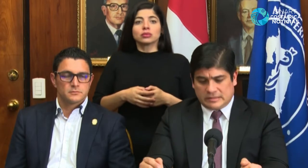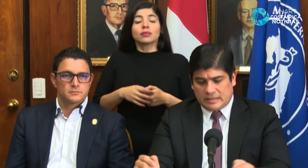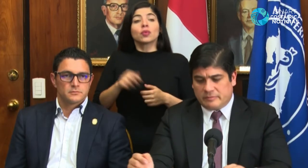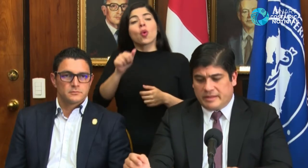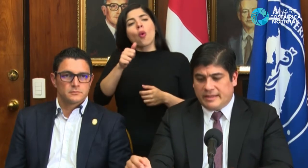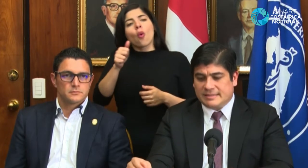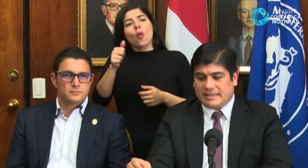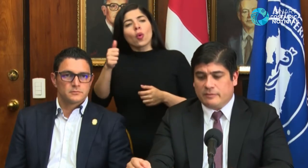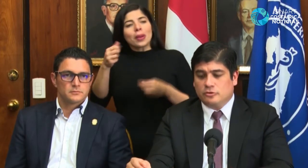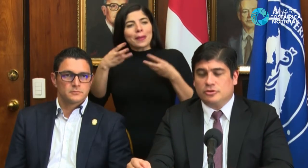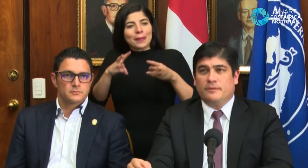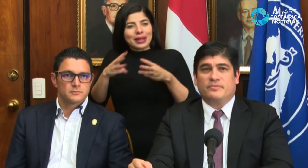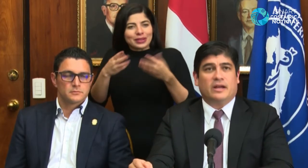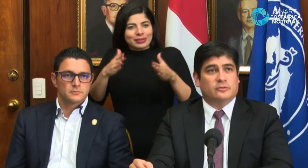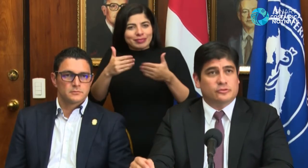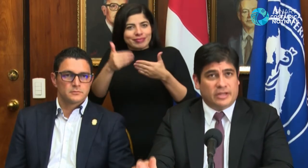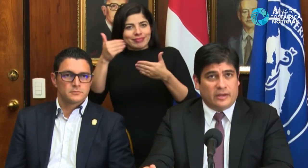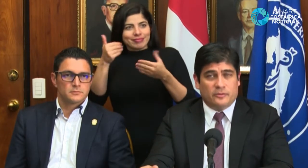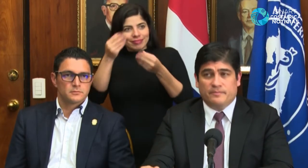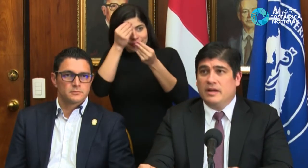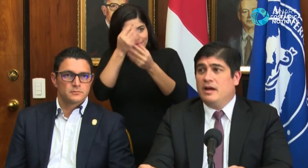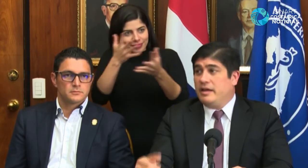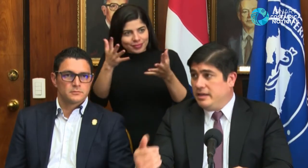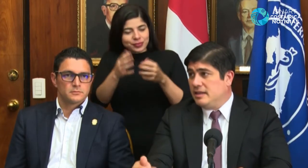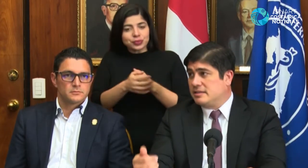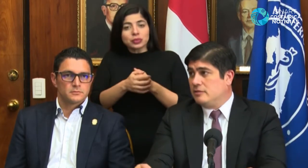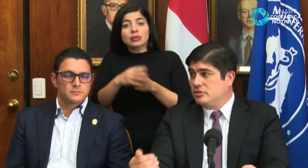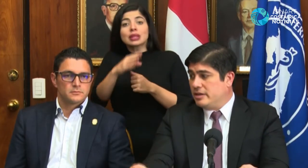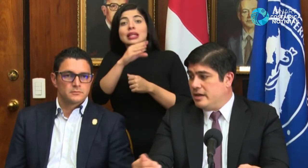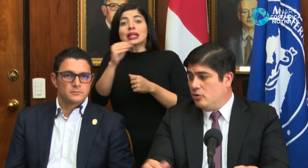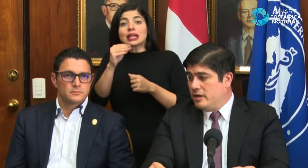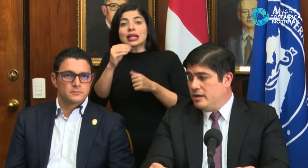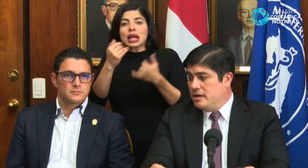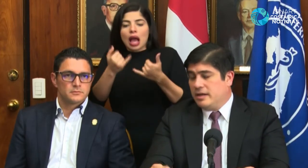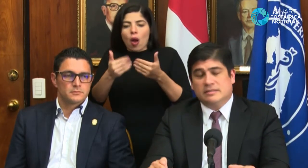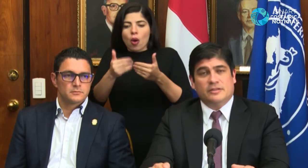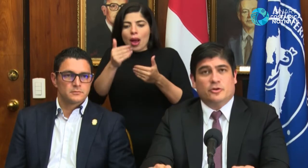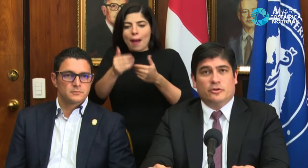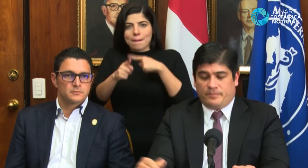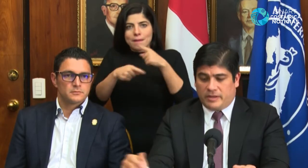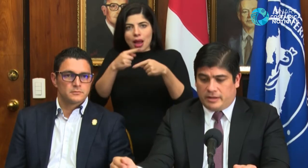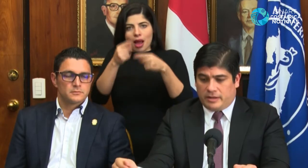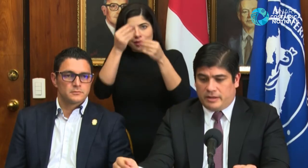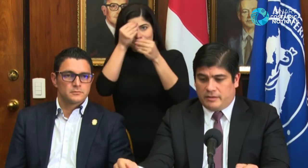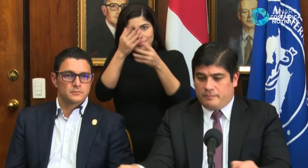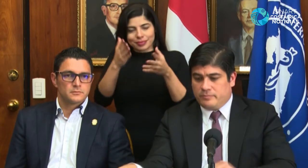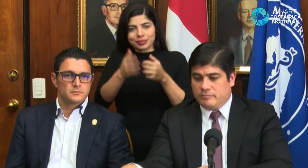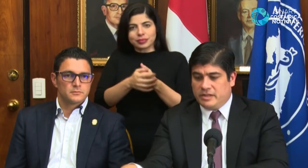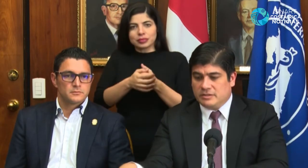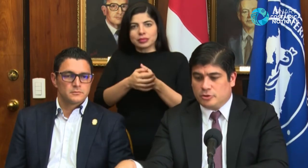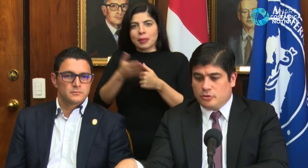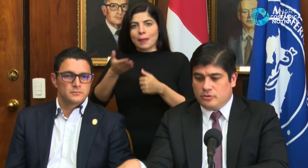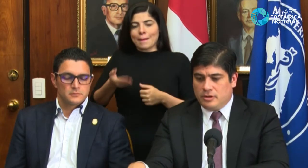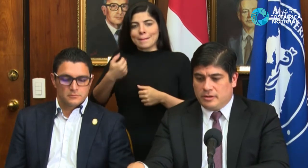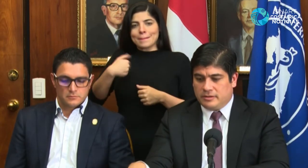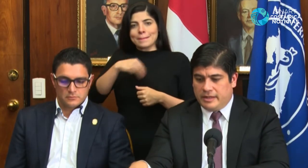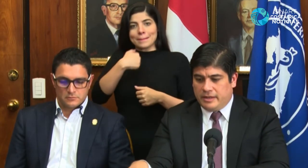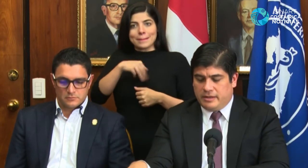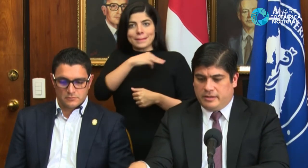y otras de las medidas que hemos anunciado, y las que anunciará ahora el señor